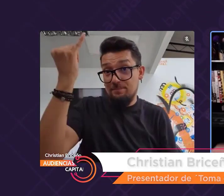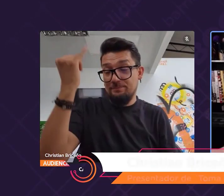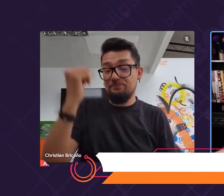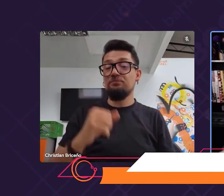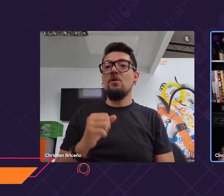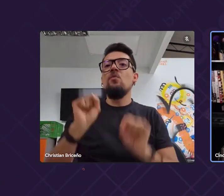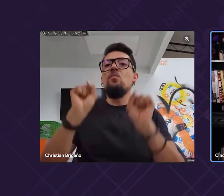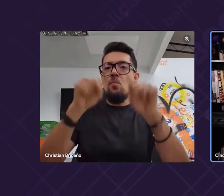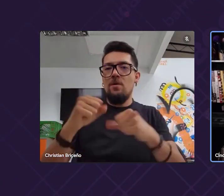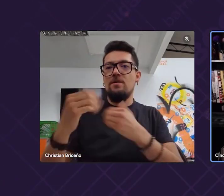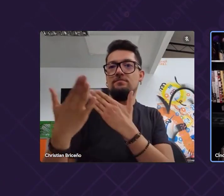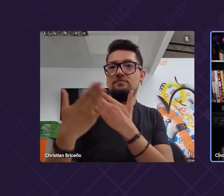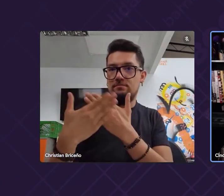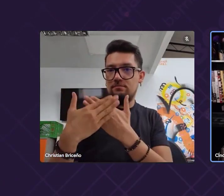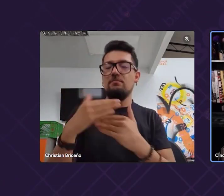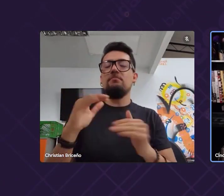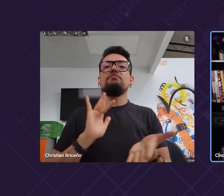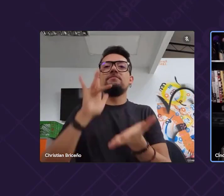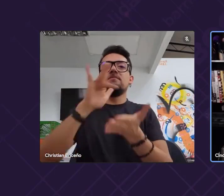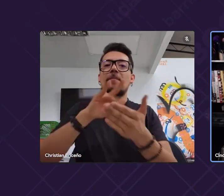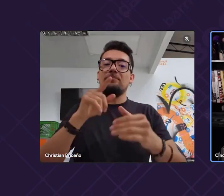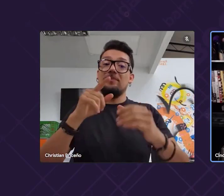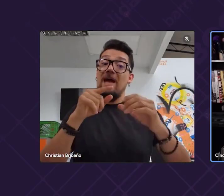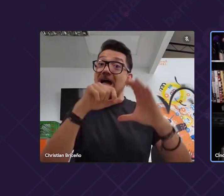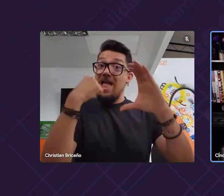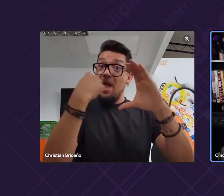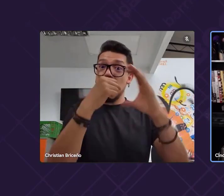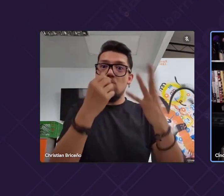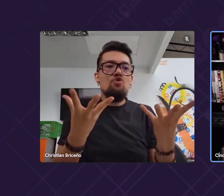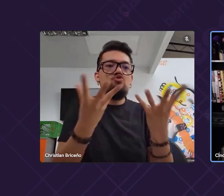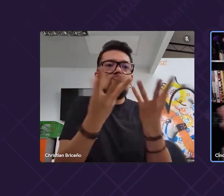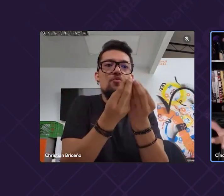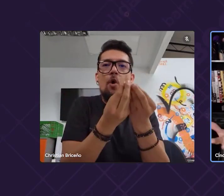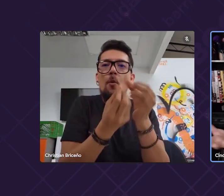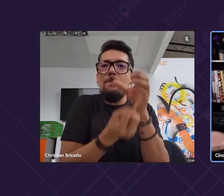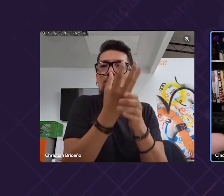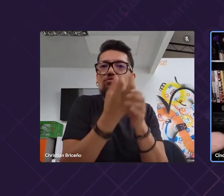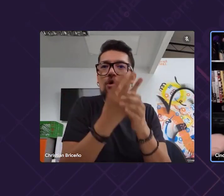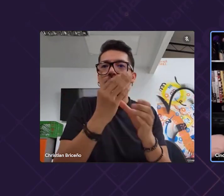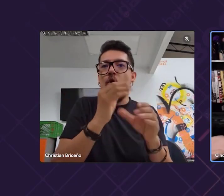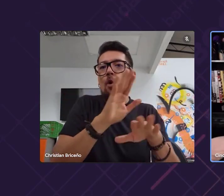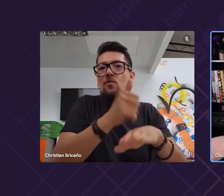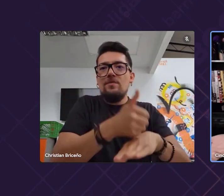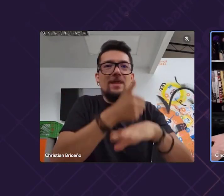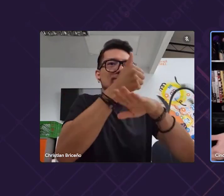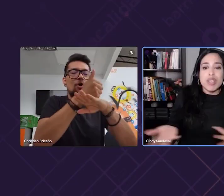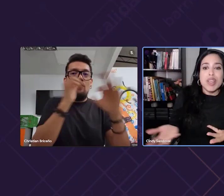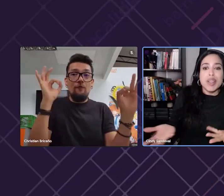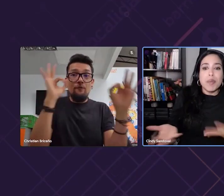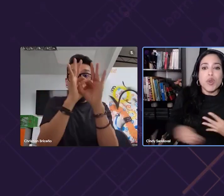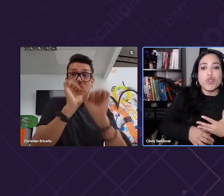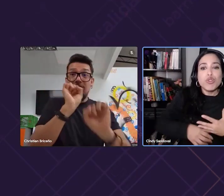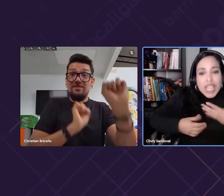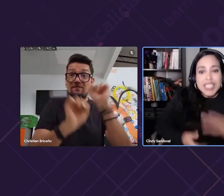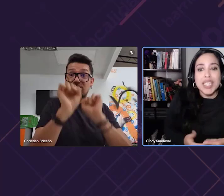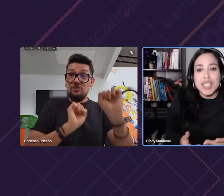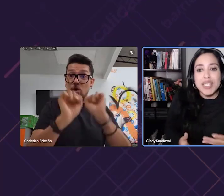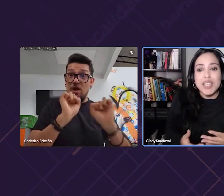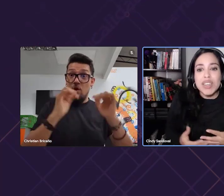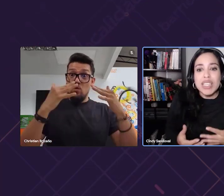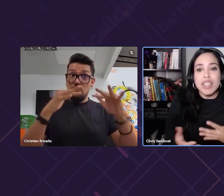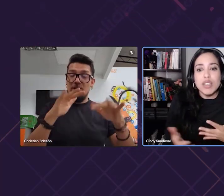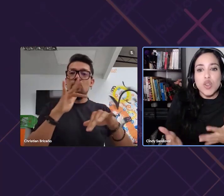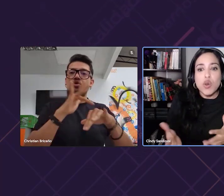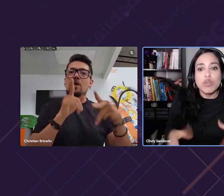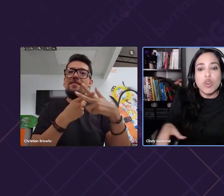concientizar o sensibilizar a Canal Capital en temas de inclusión. También con mucho gusto podemos hacer de pronto un taller